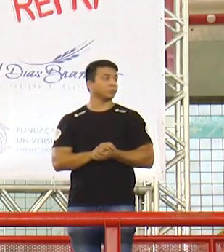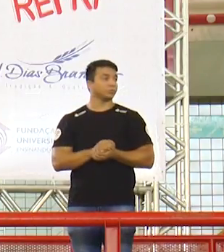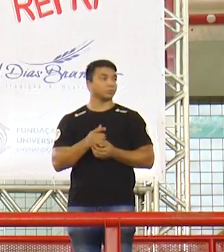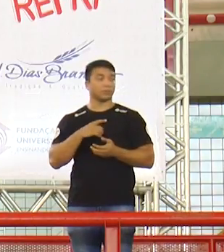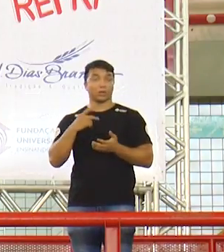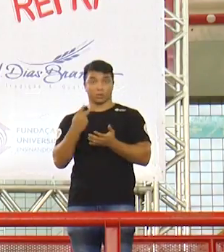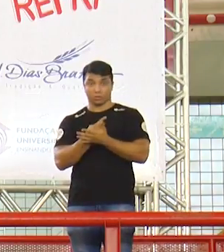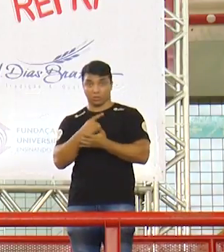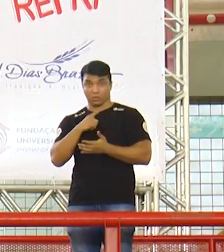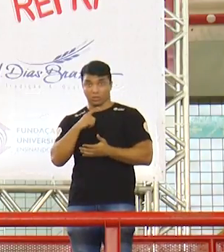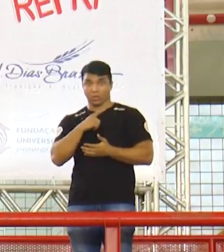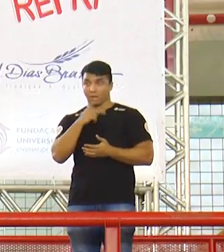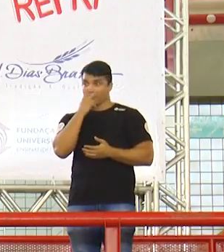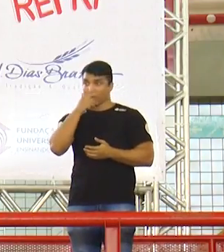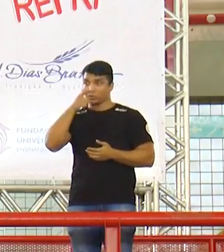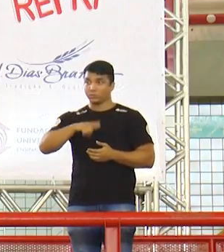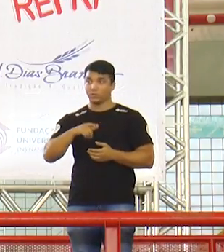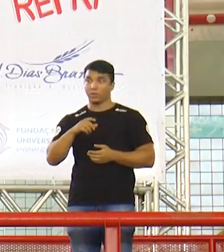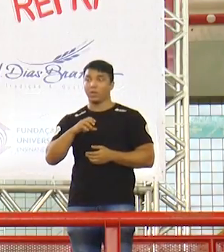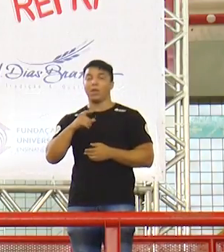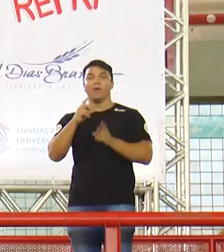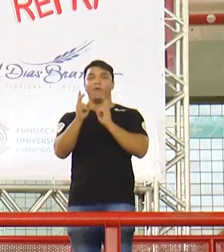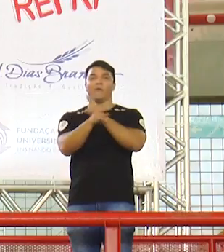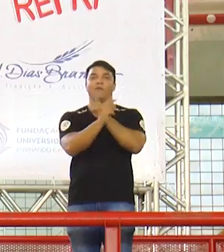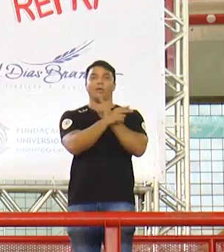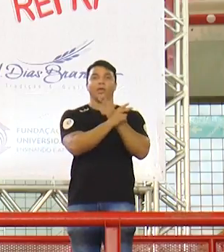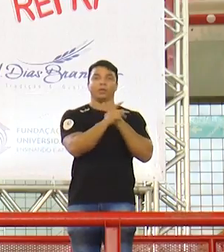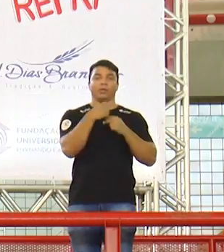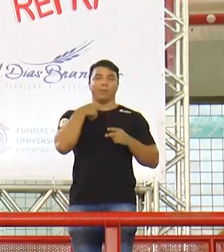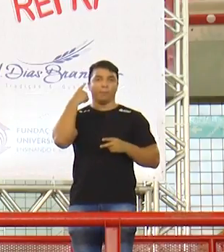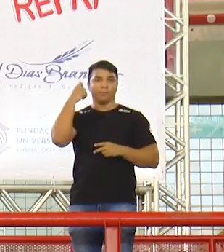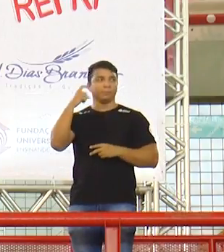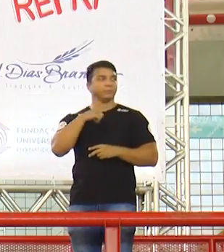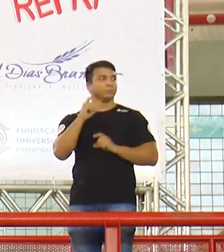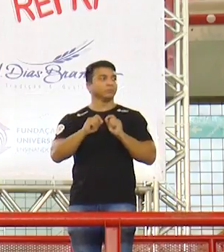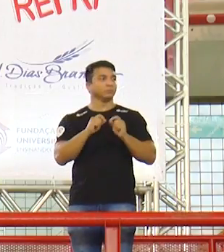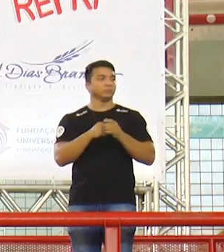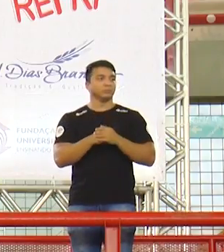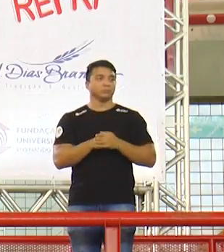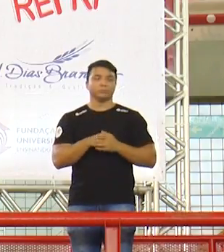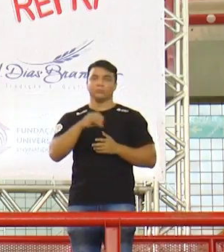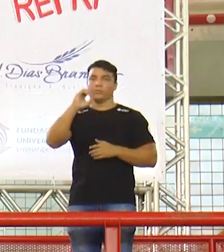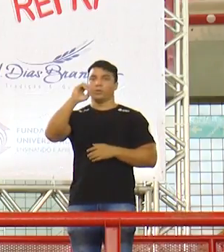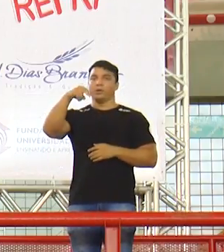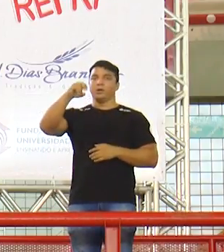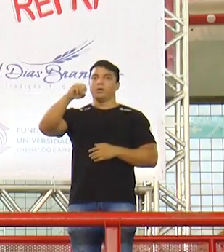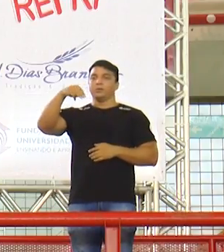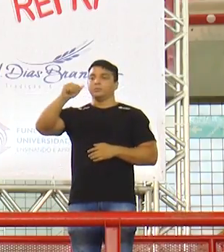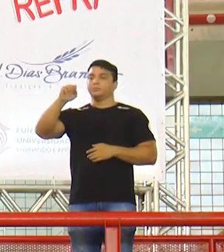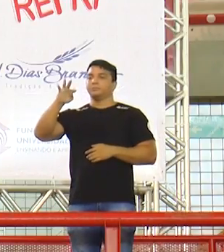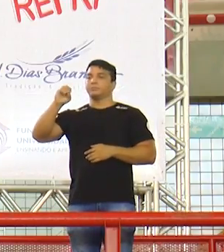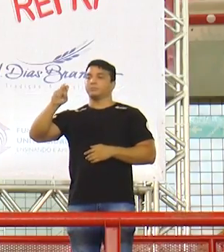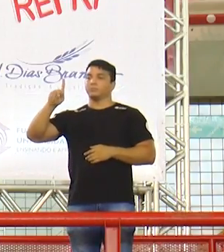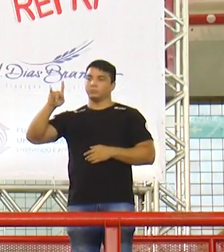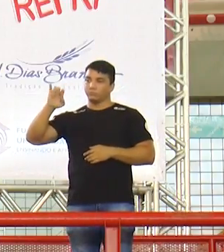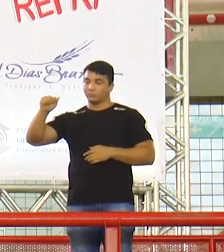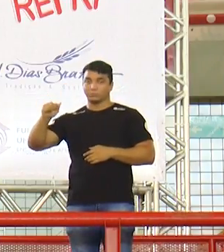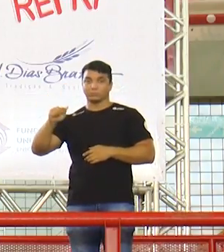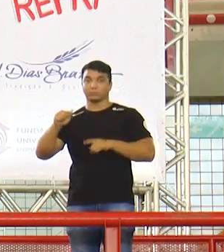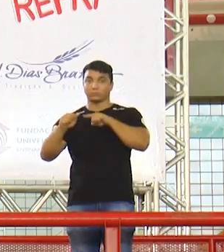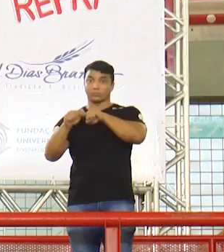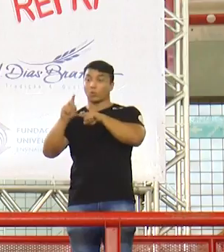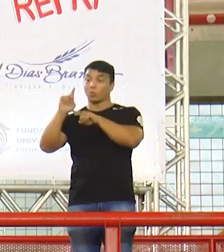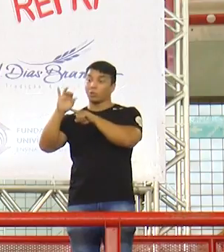por haver a imitação do barulho do vento, você tem uma onomatopeia. E